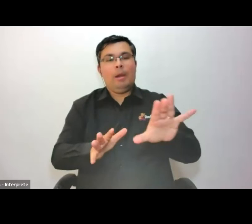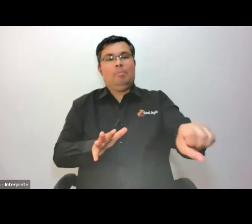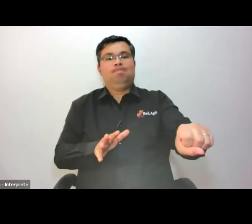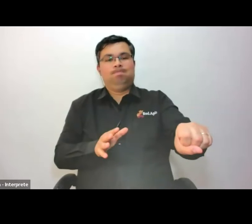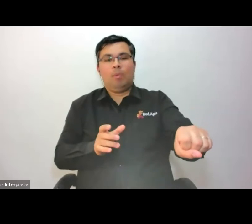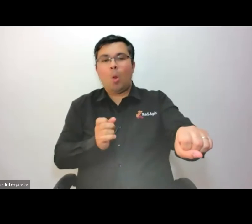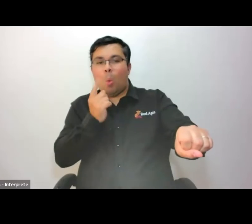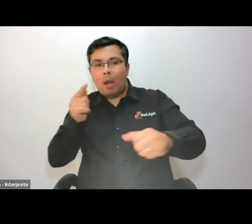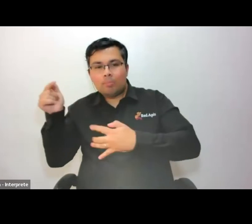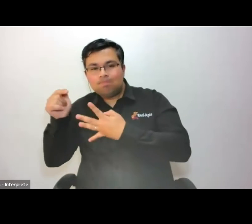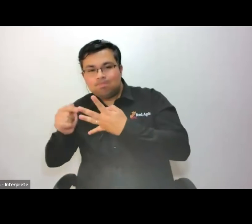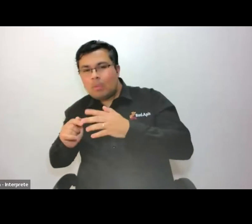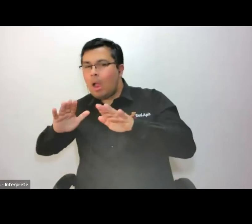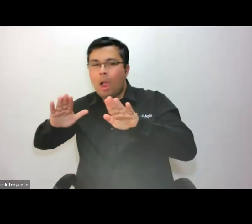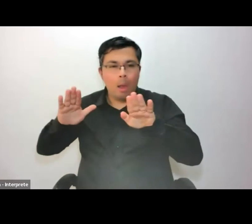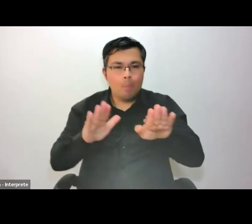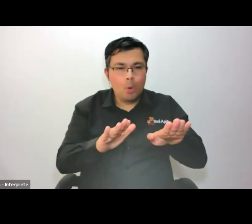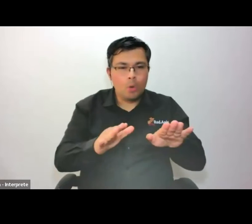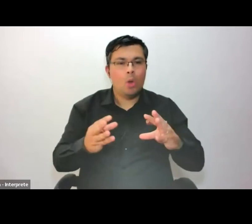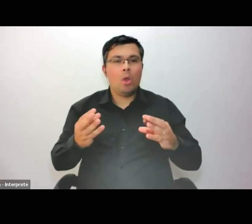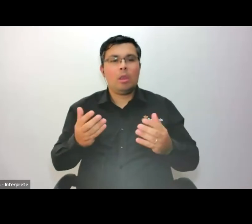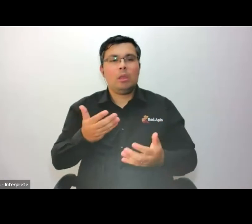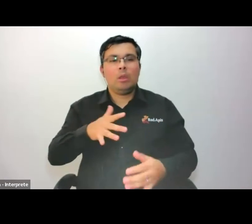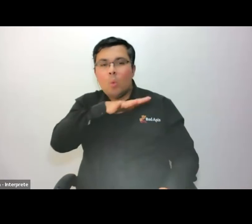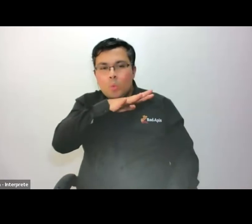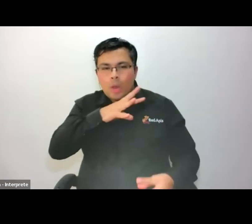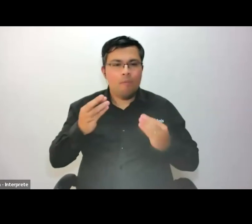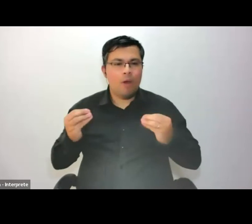hagamos una buena gestión de los recursos.